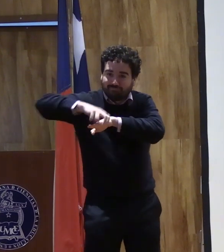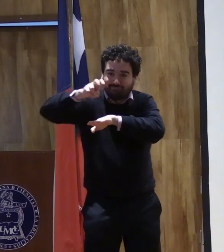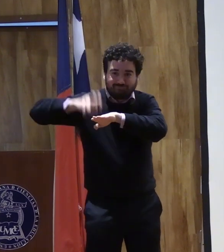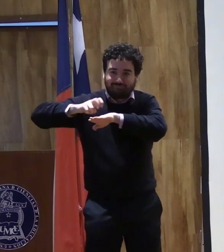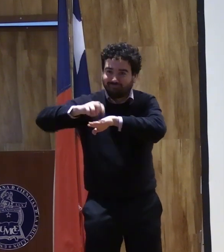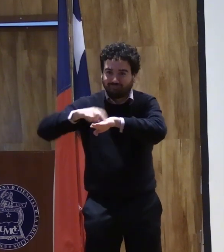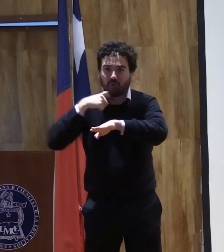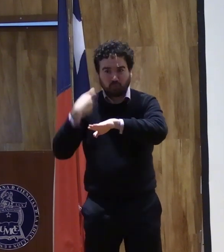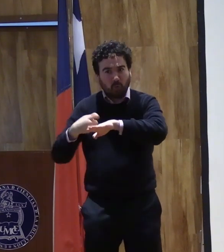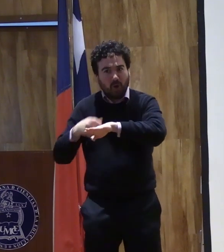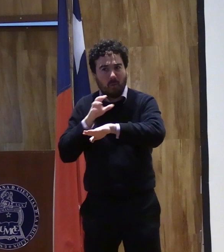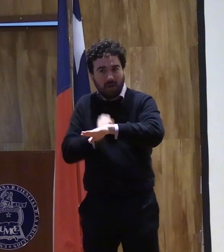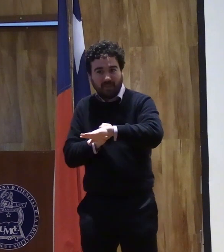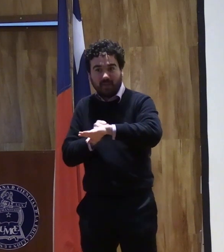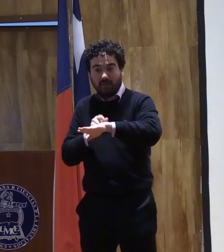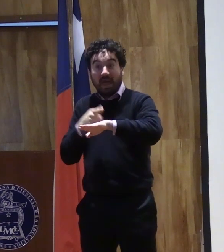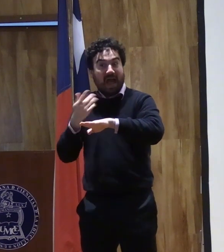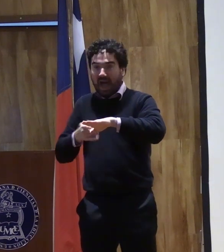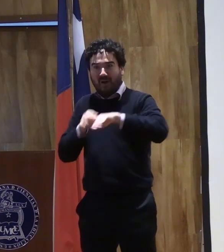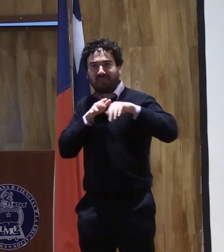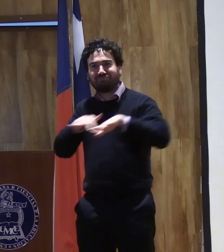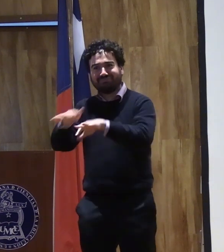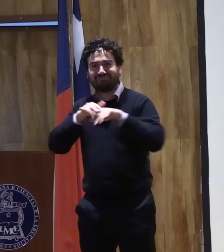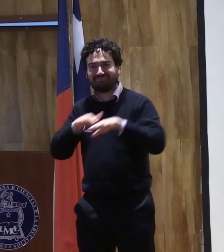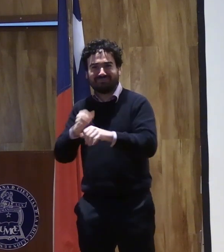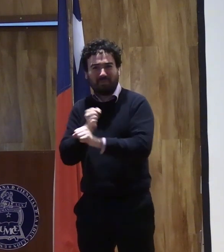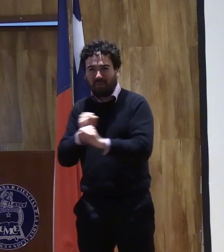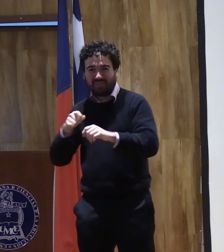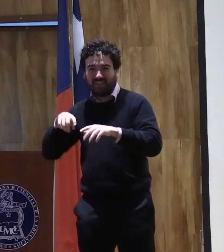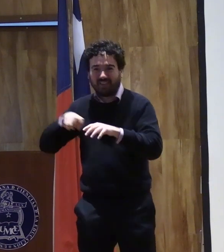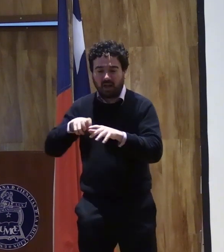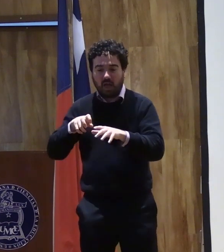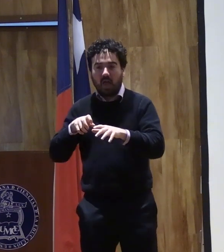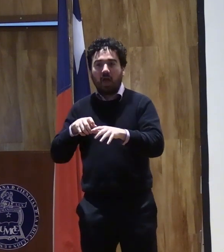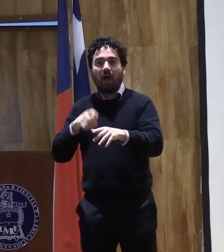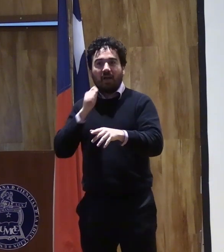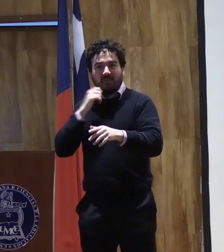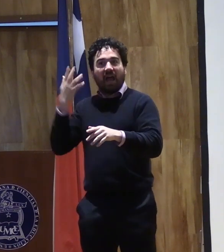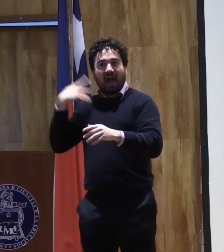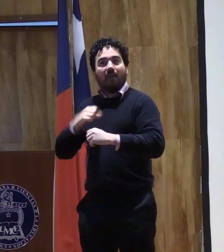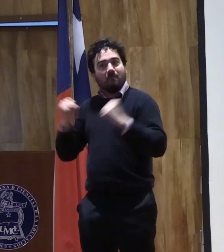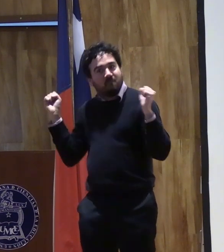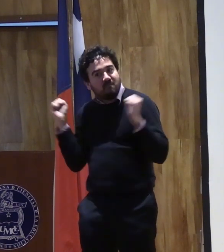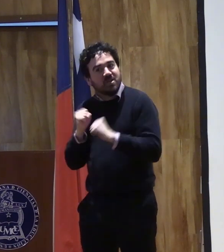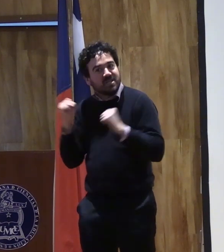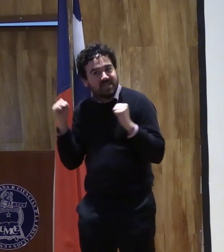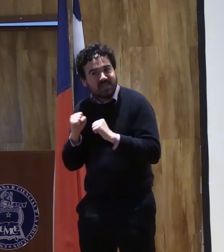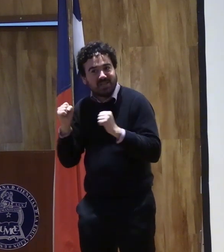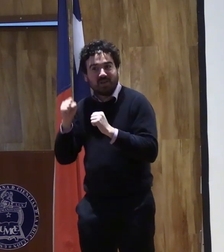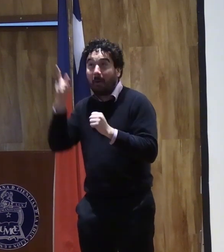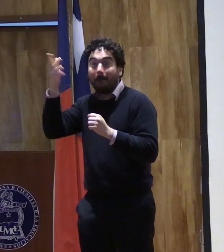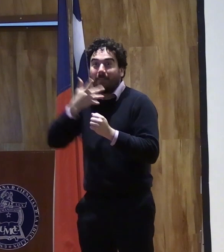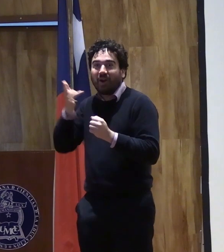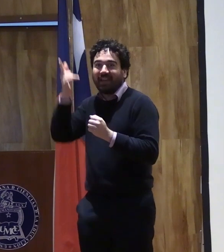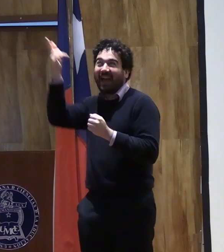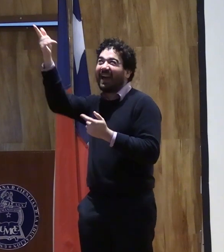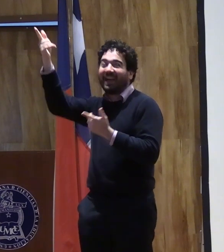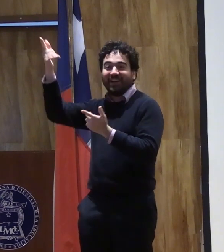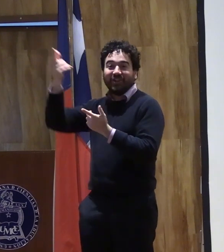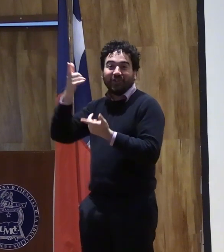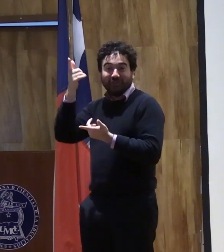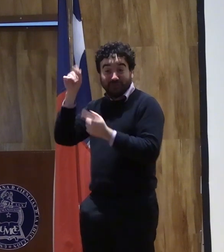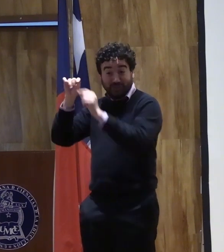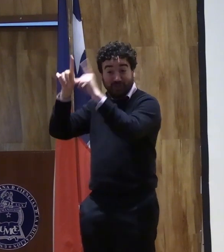entre 1650 y 1700. Y eso habría sido porque el Sol se le olvidó hacer mancha.